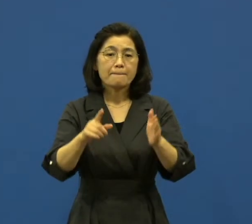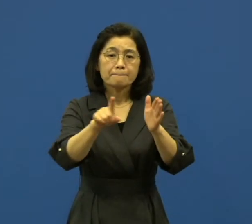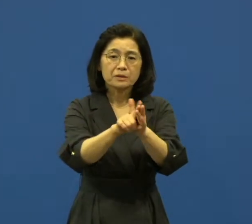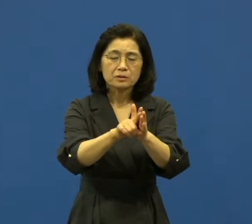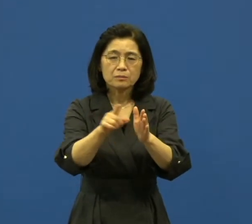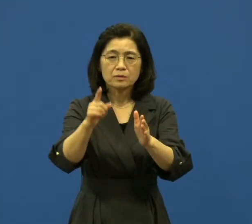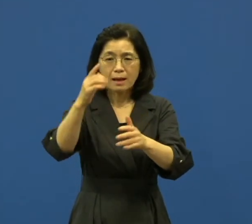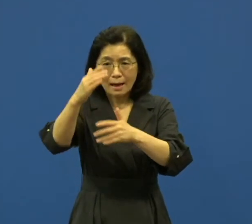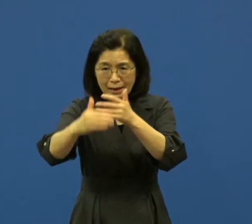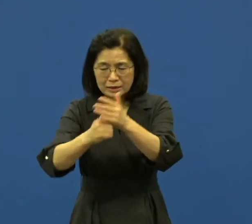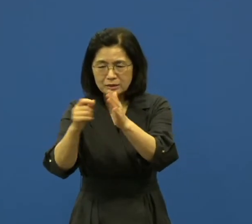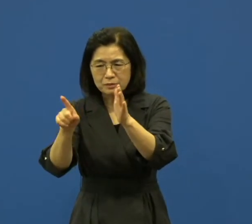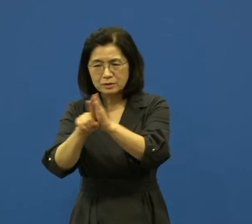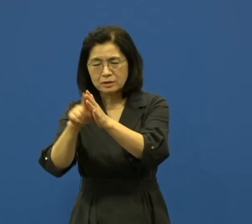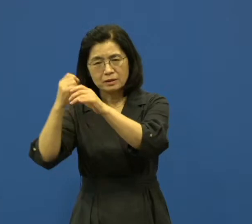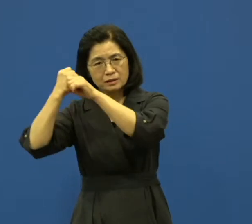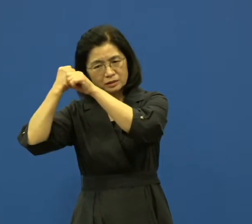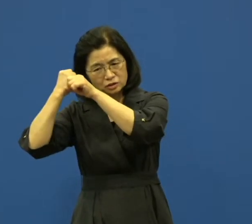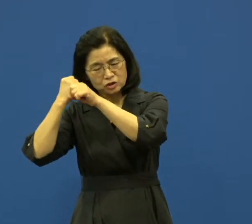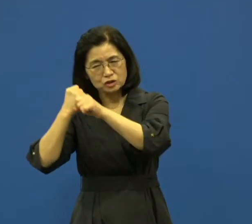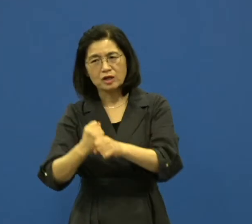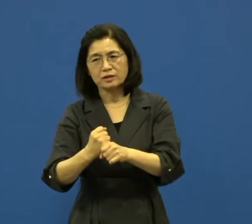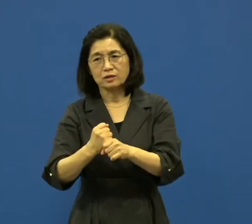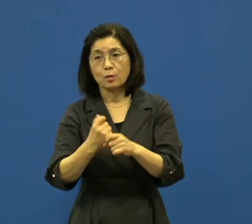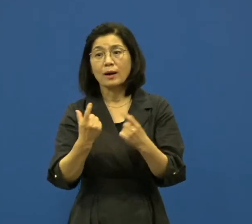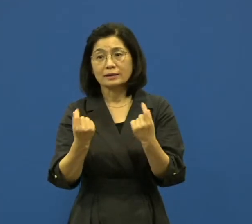하나님을 신뢰하는 것입니다.